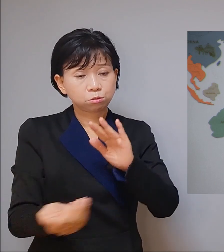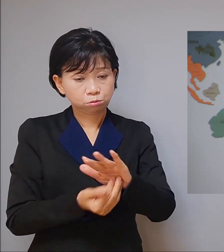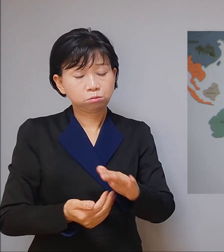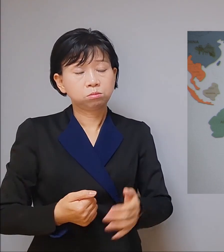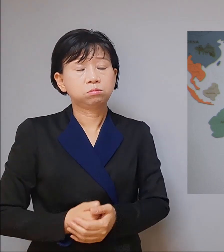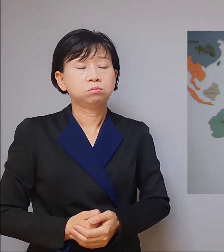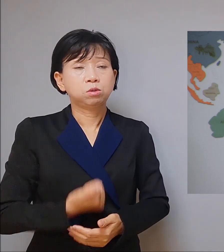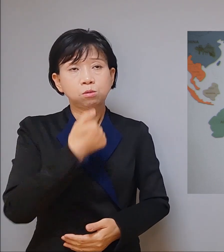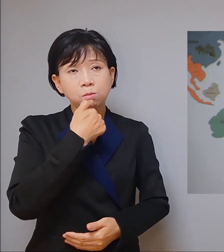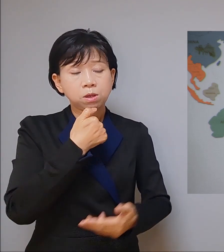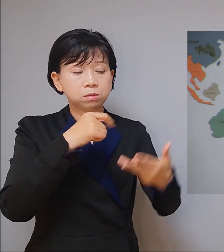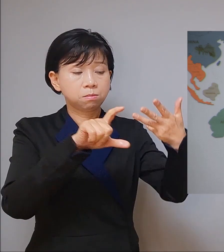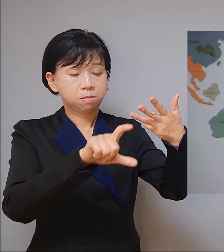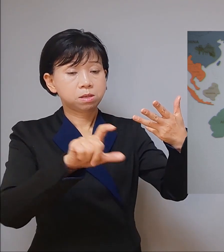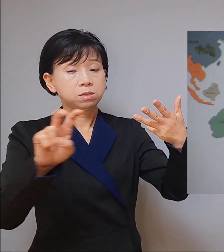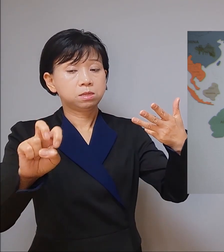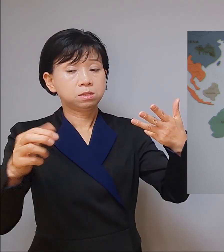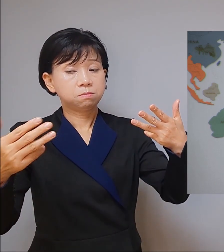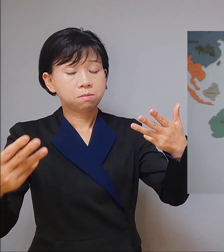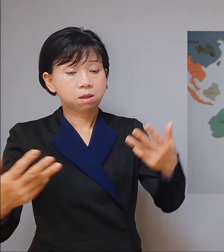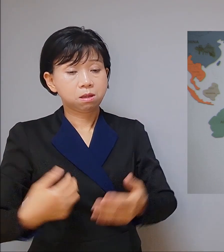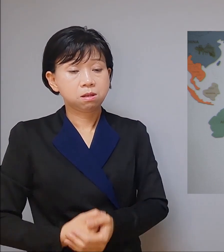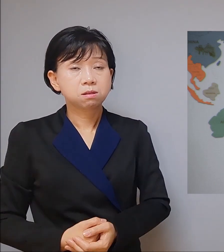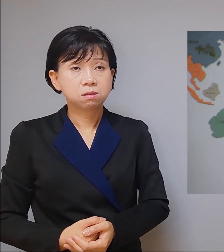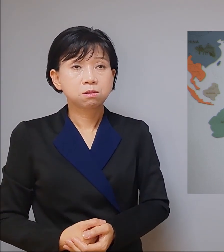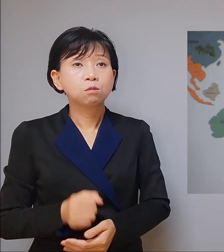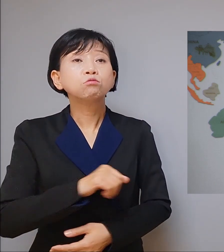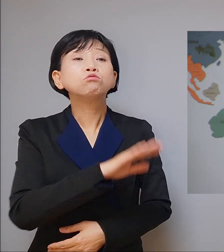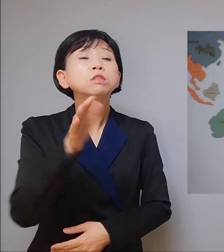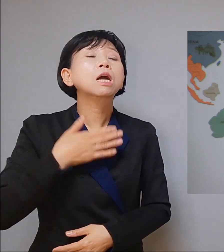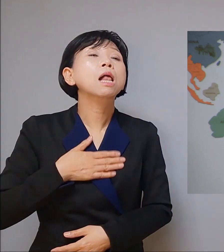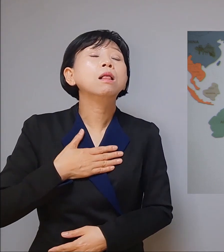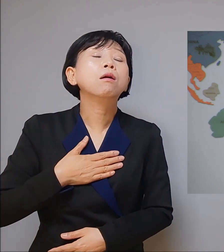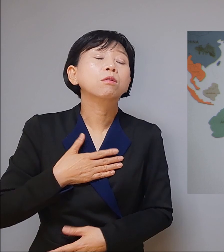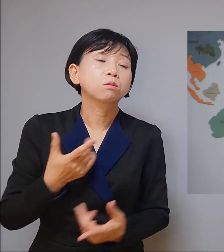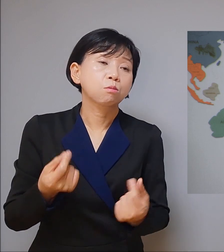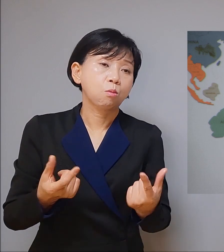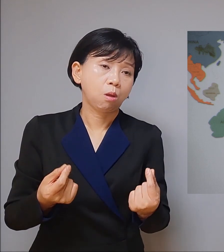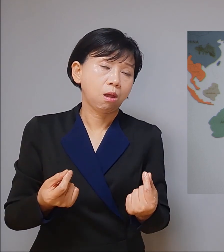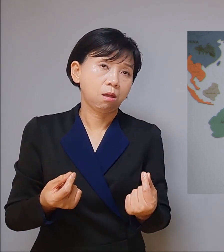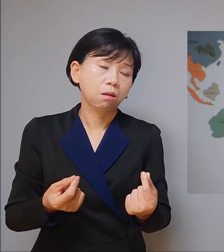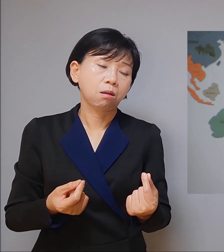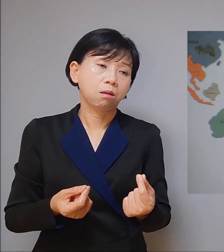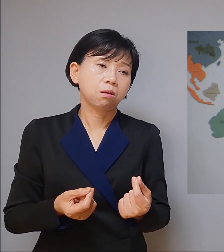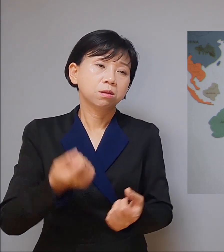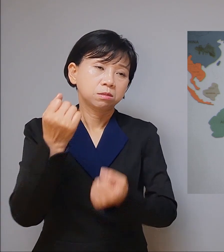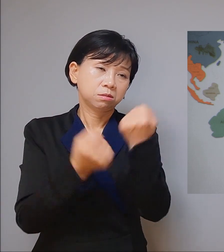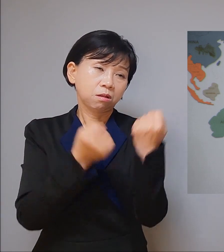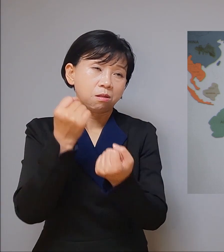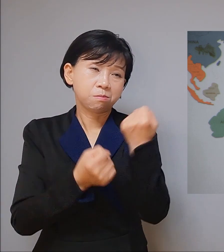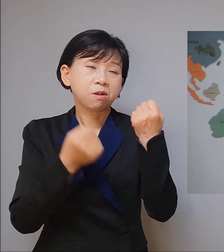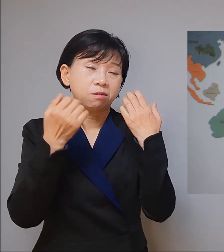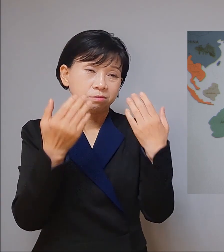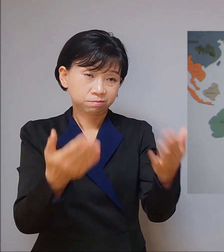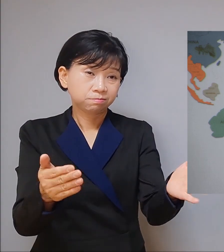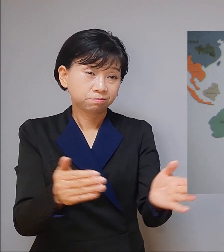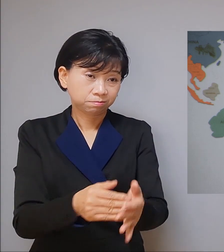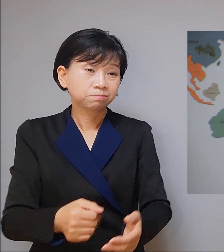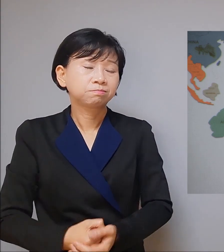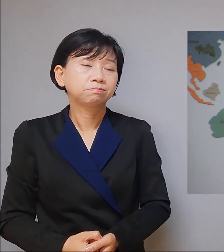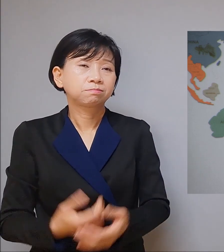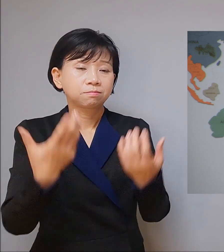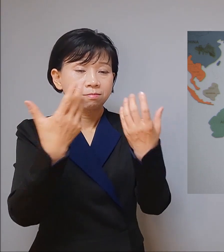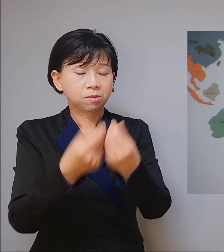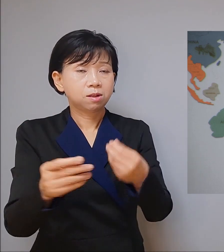로마서 8장 28절의 말씀이었지요. 여기서 우리가 알거니와에 대한 설명을 몇 차례 드렸던 것 같습니다. 예를 들어